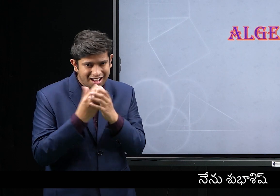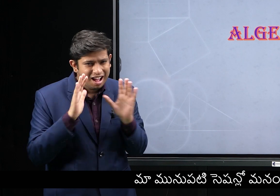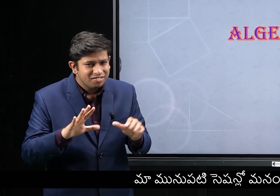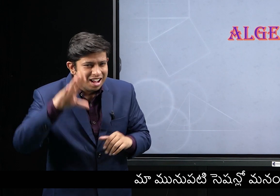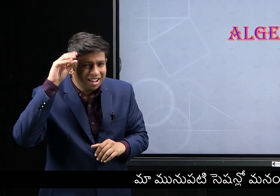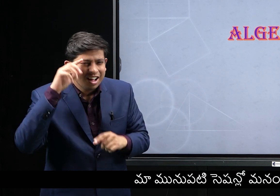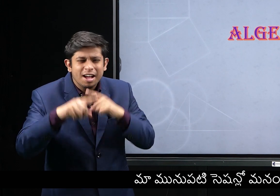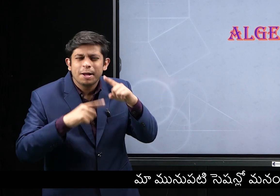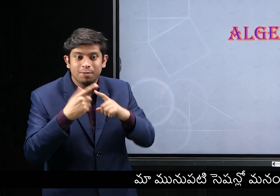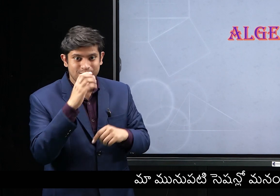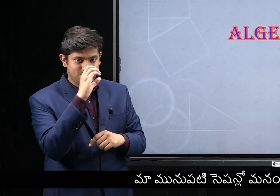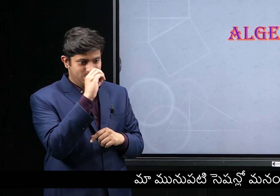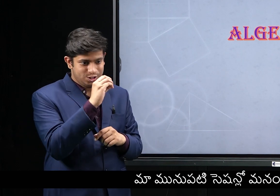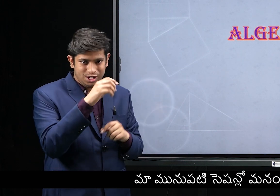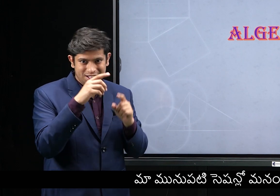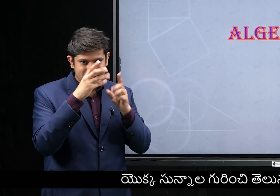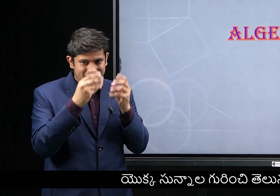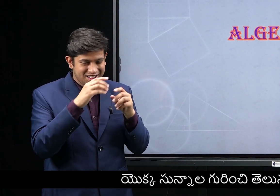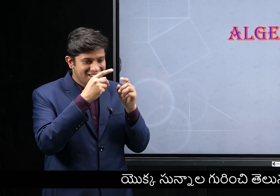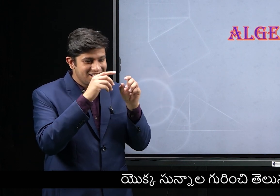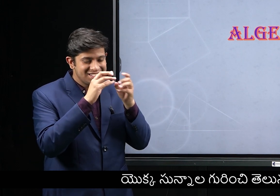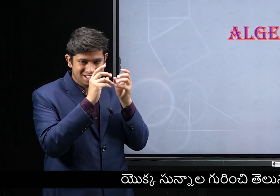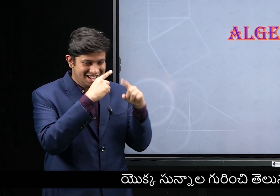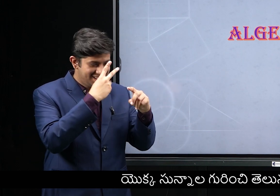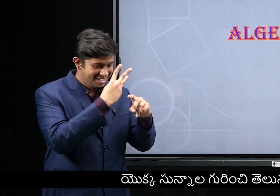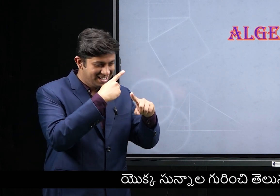మన మునుపటి సెషన్లో మనం బహుపది యొక్క సున్నాల గురించి తెలుసుకున్నాం.